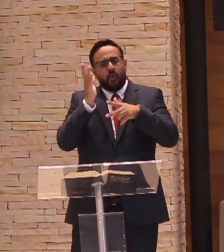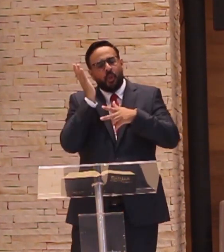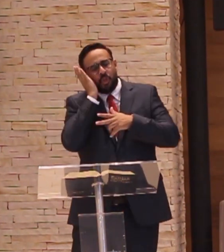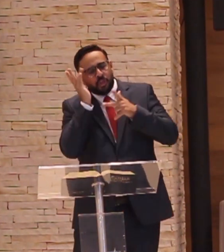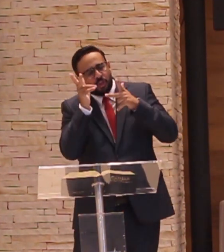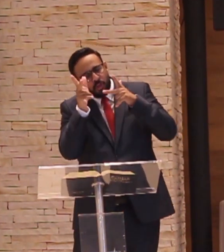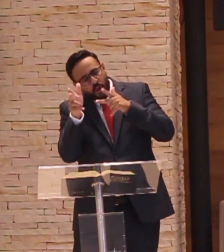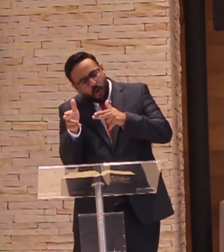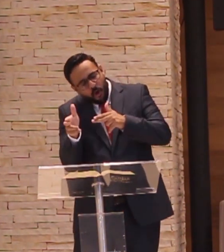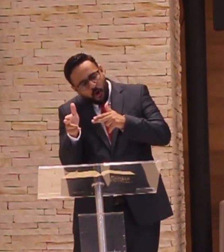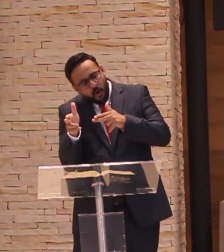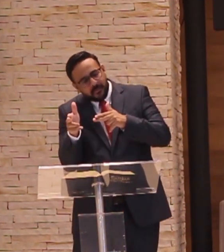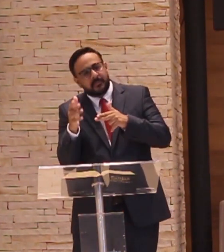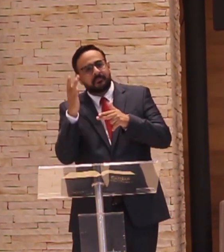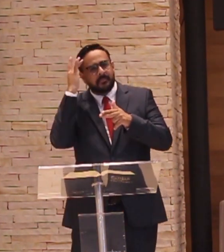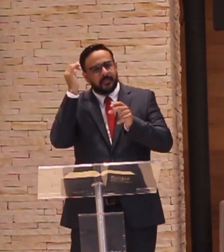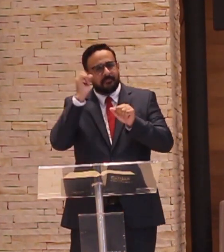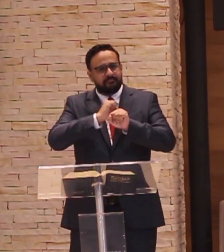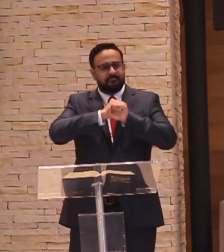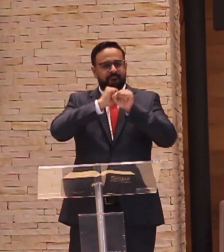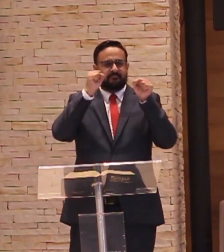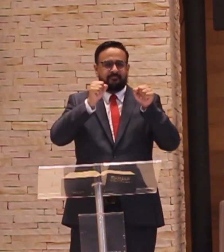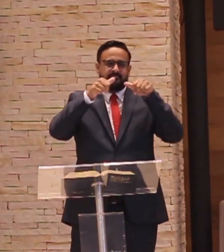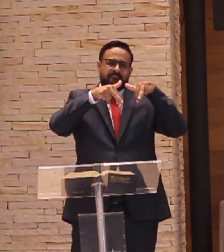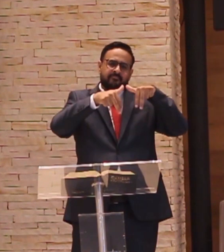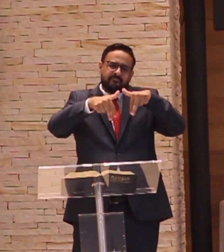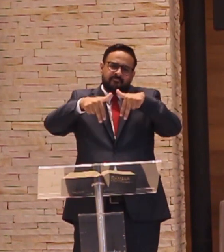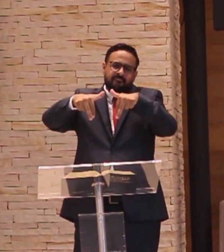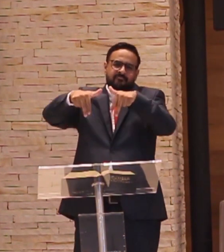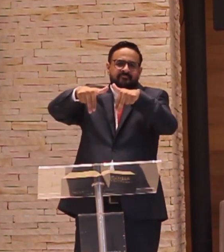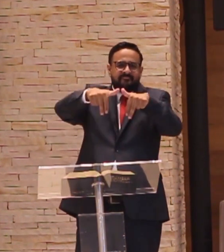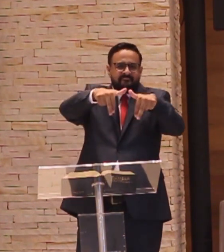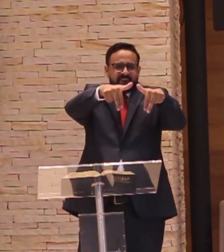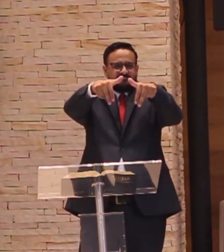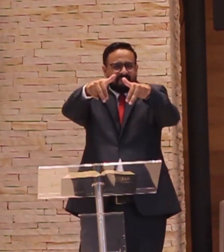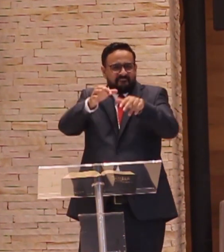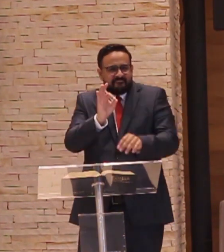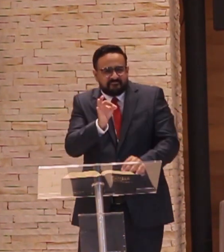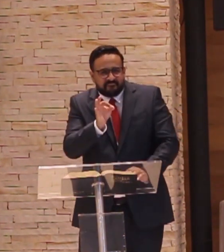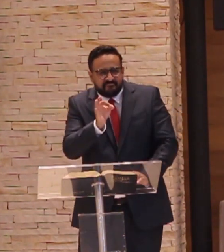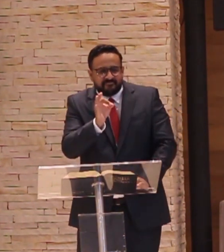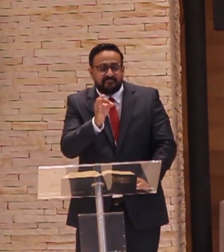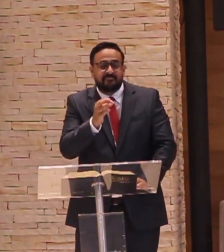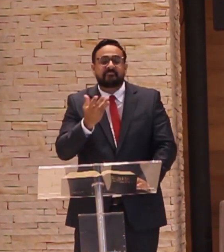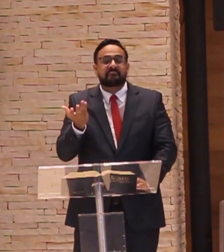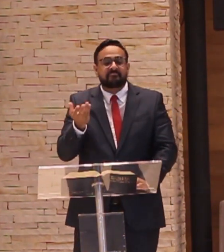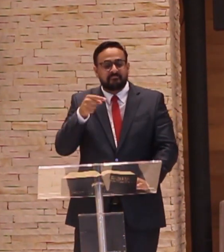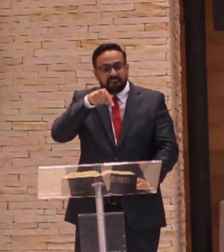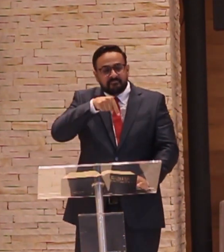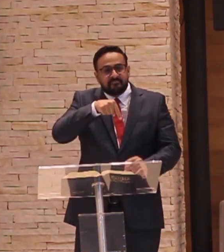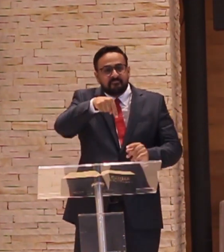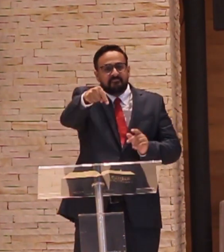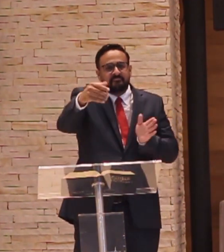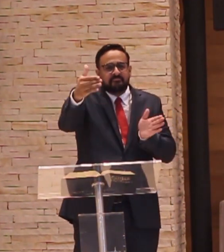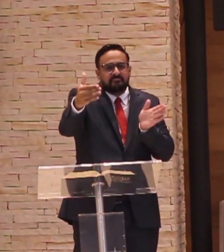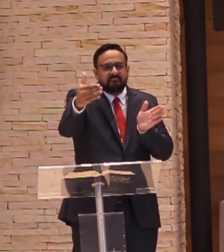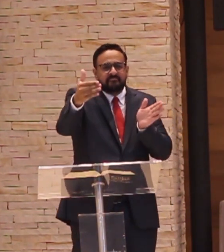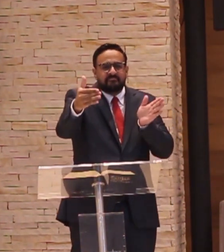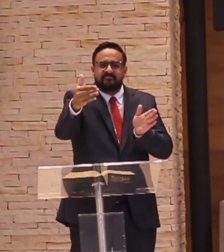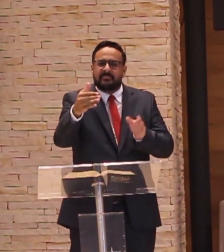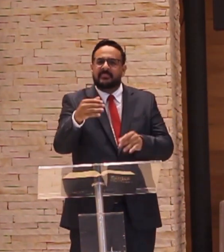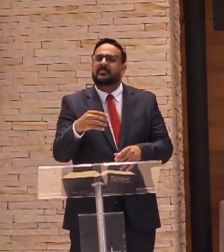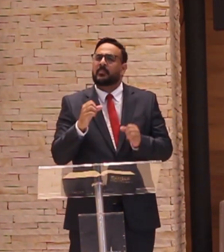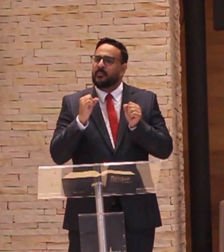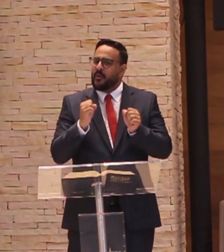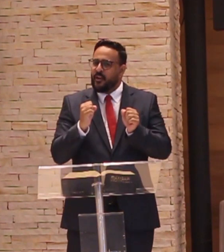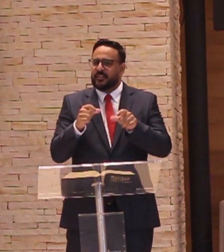desejo de ser o pai de uma grande nação. Porém, Abraão obedeceu a Deus, pegou o seu filho e seguiu viagem. Durante